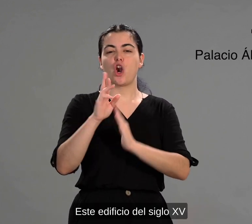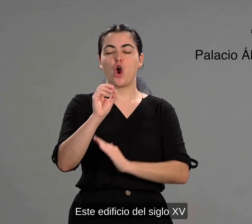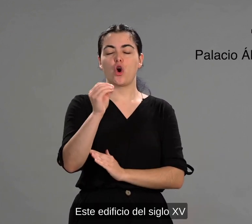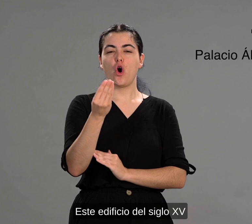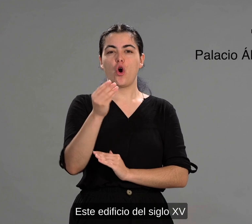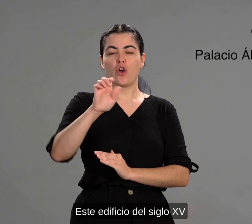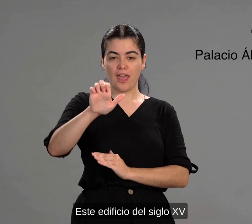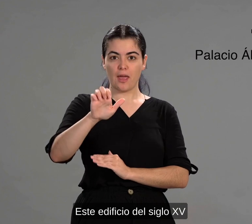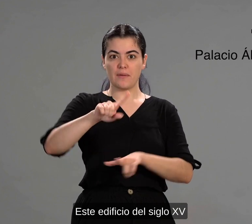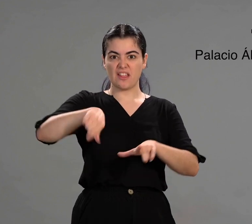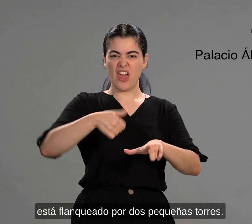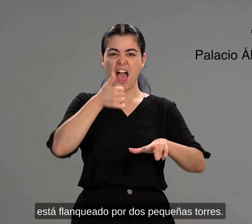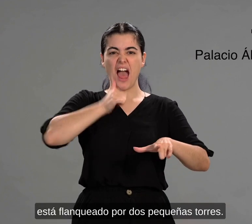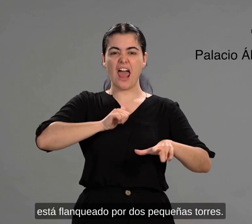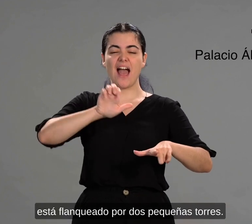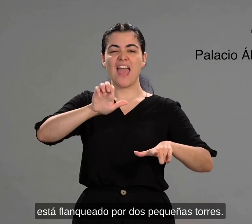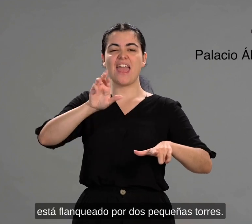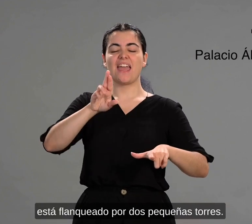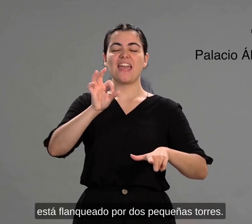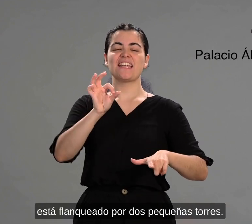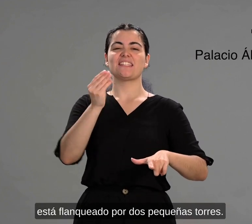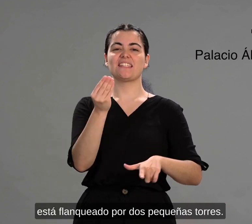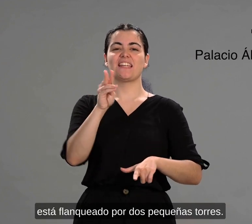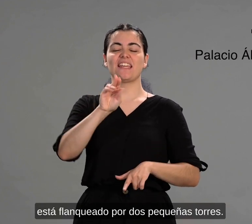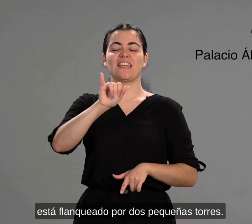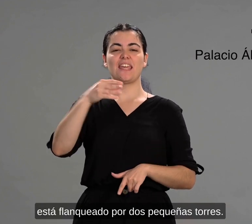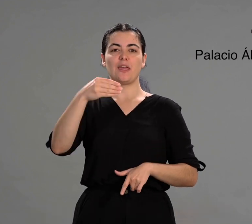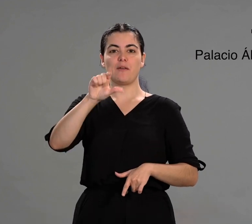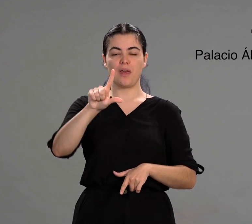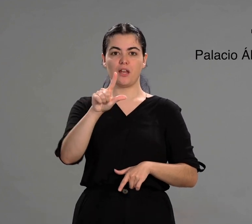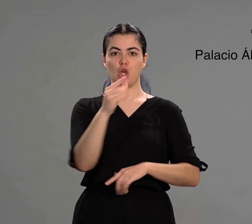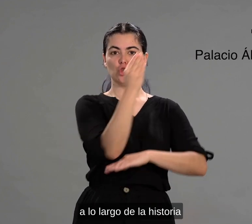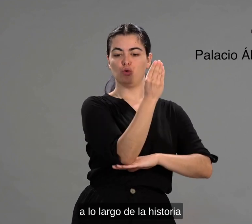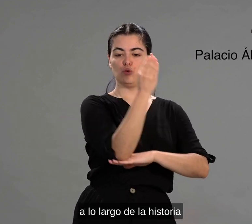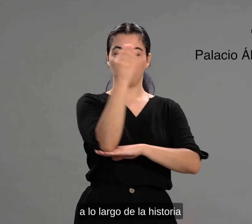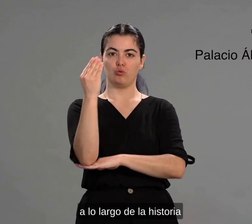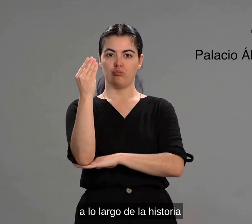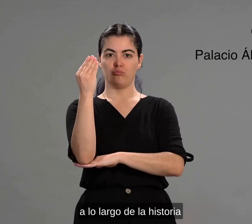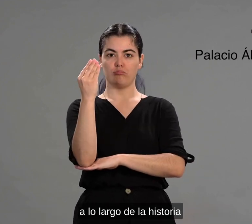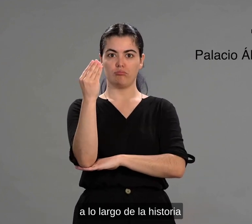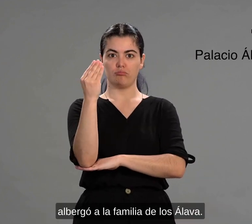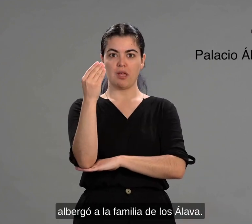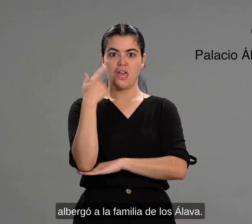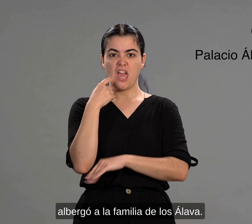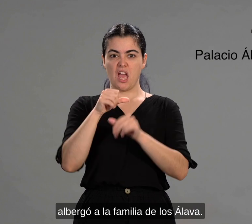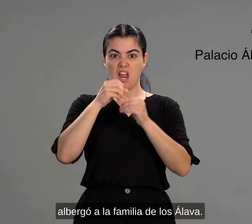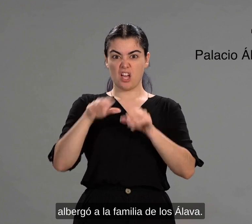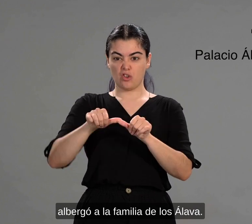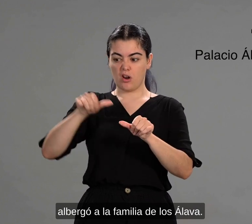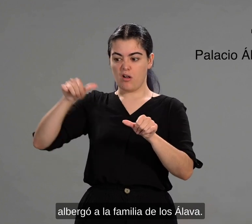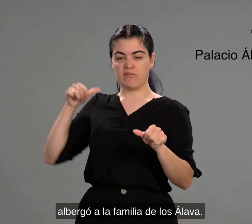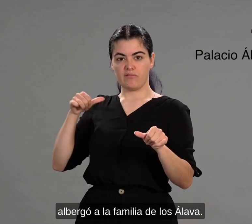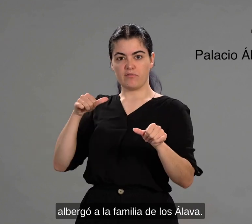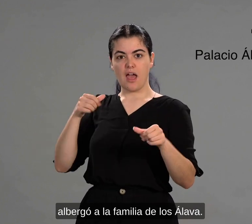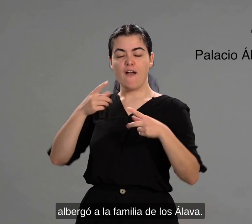edificio del siglo XV está flanqueado por dos pequeñas torres. A lo largo de la historia, albergó a la familia de los Álava.